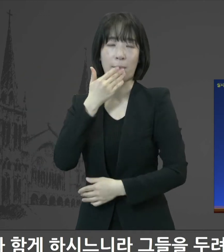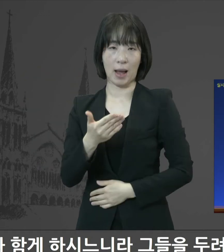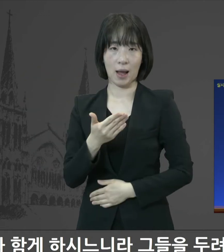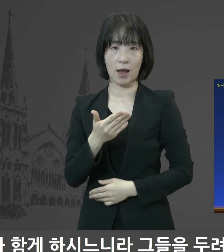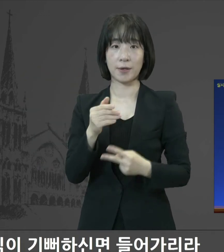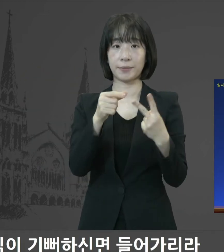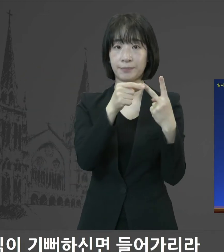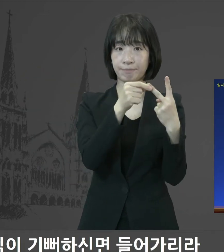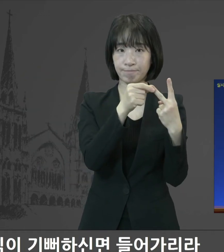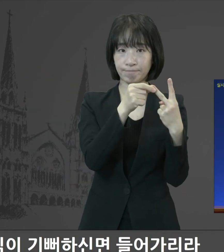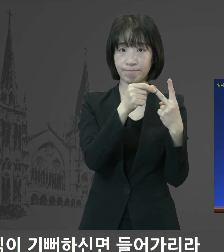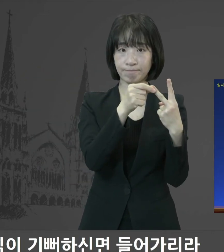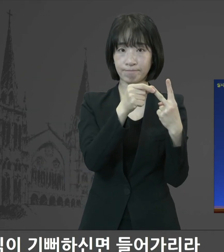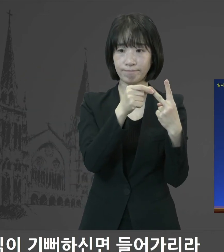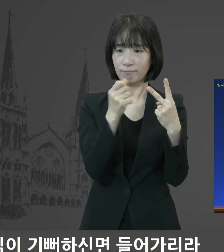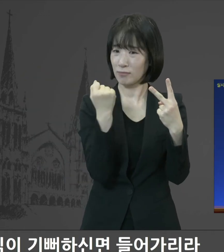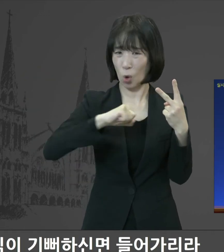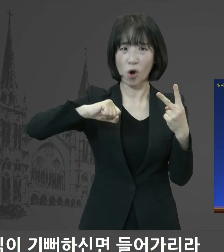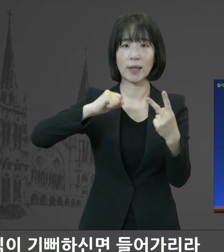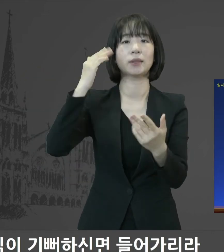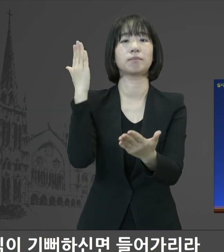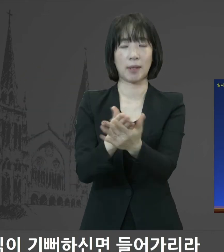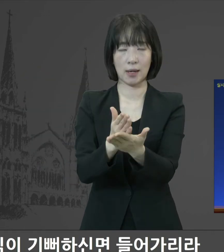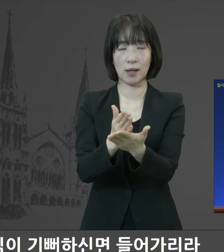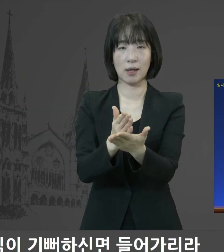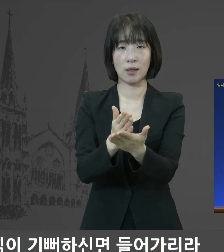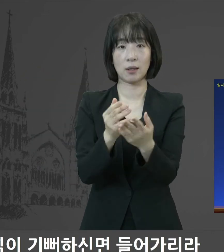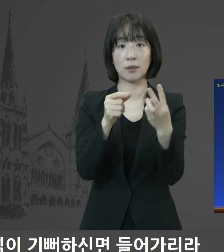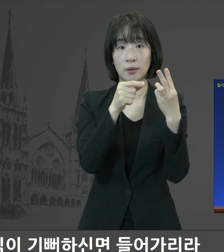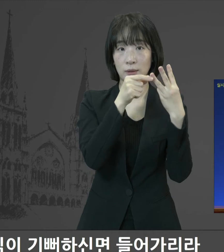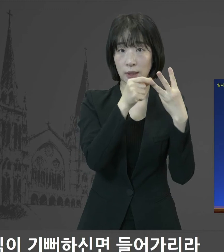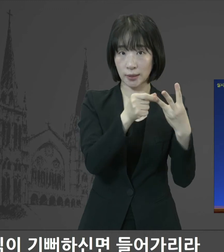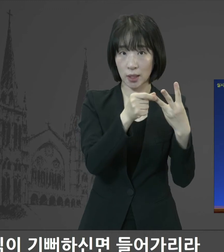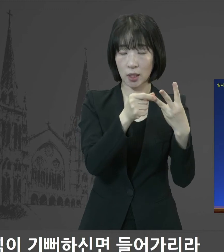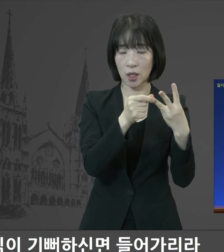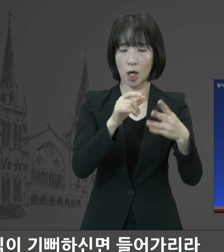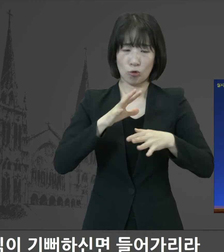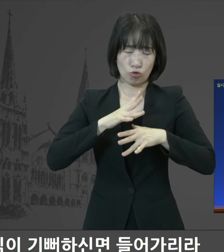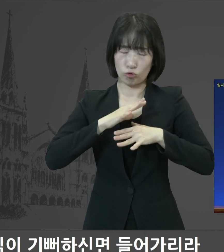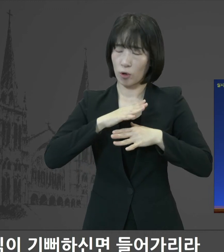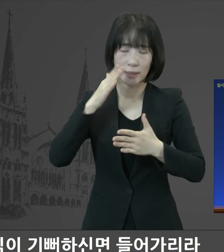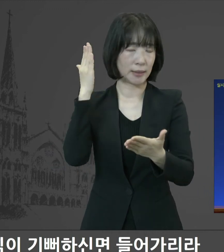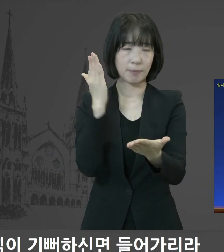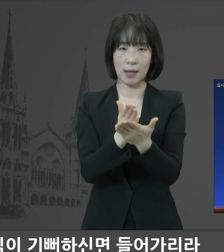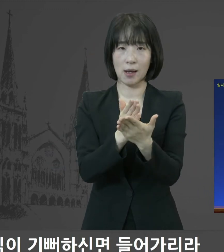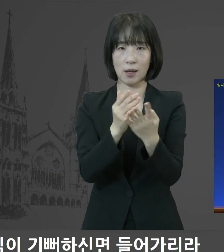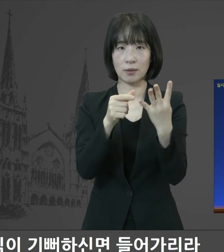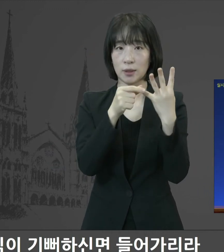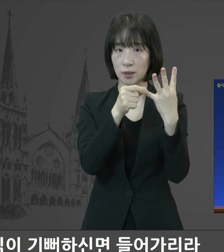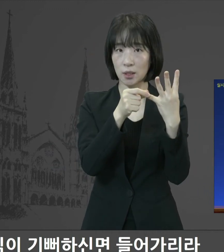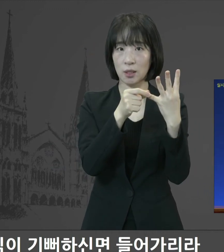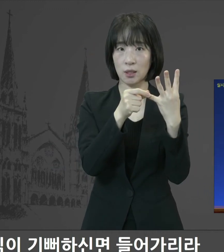둘째, 거역하지 말라. 셋째, 두려워하지 말라. 넷째,